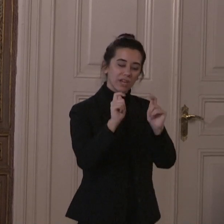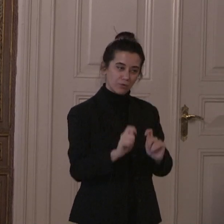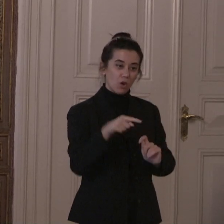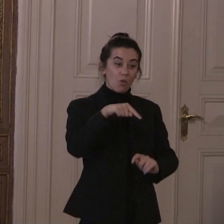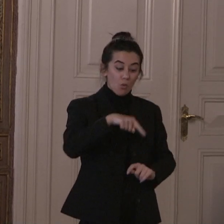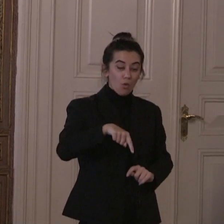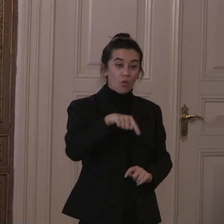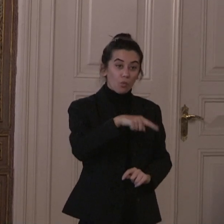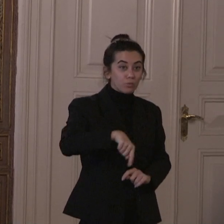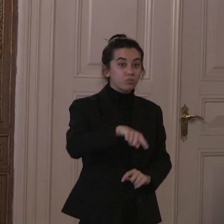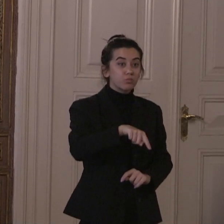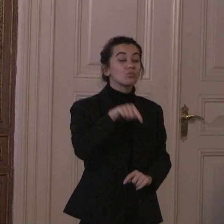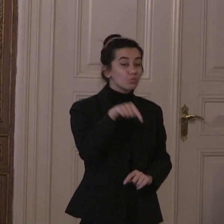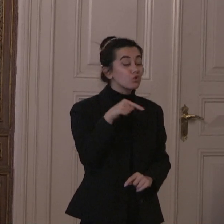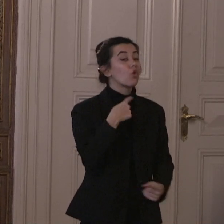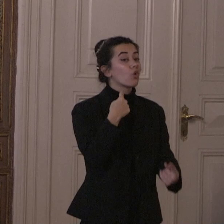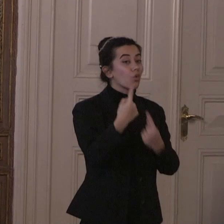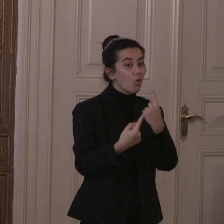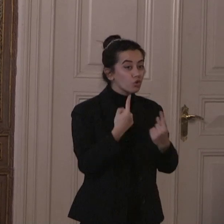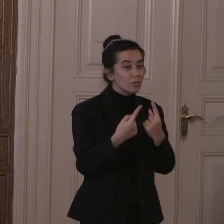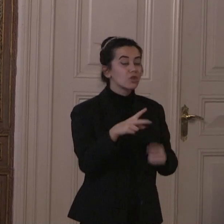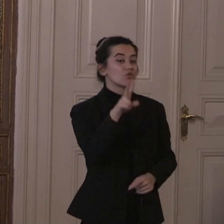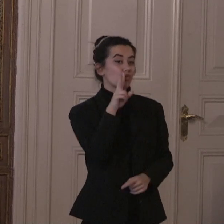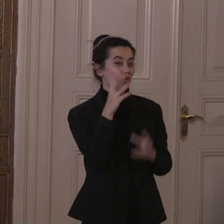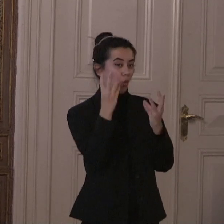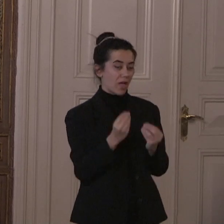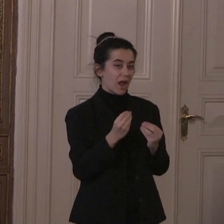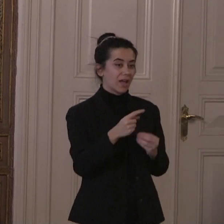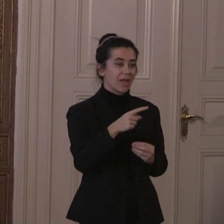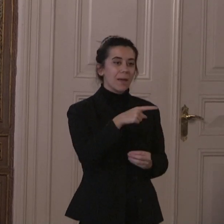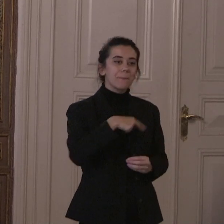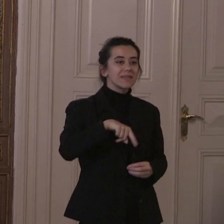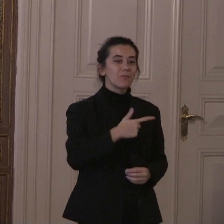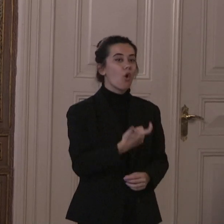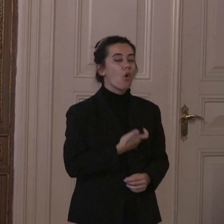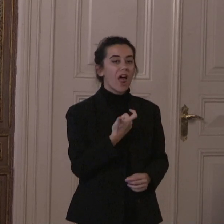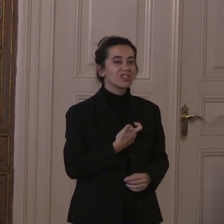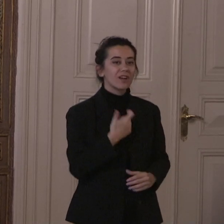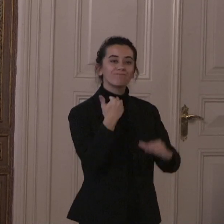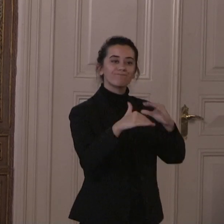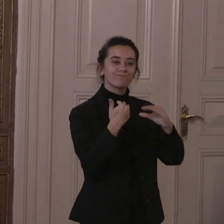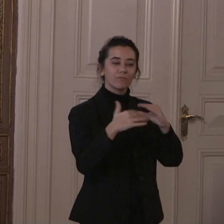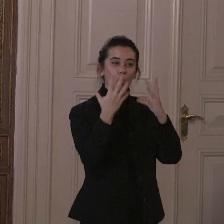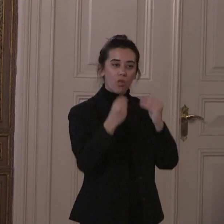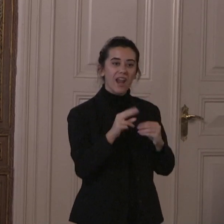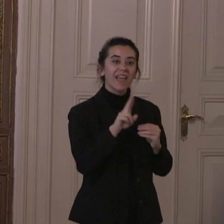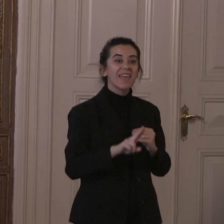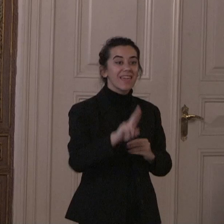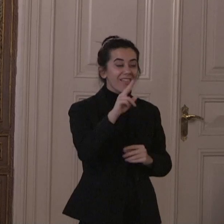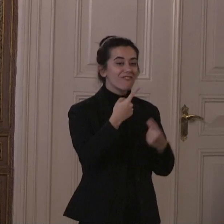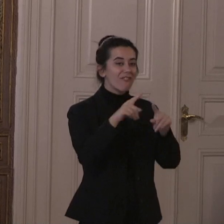törenin açılış konuşmalarının sonunda öğrencilerimizden mesajlar başlığında 7